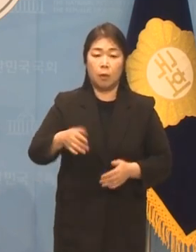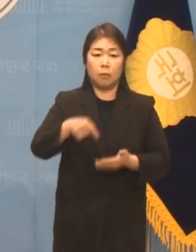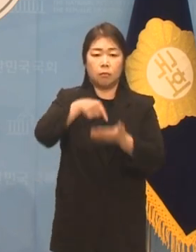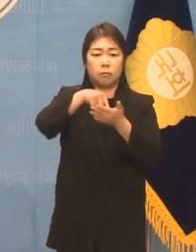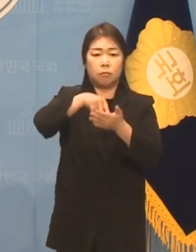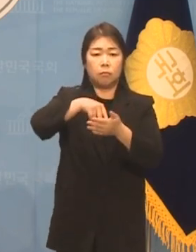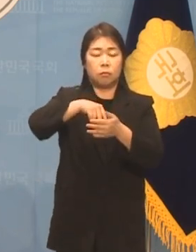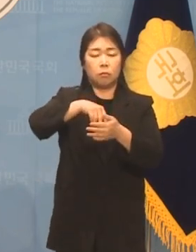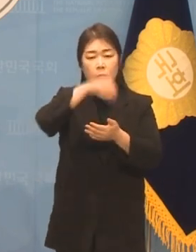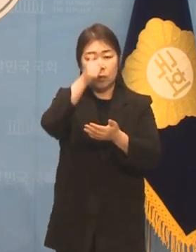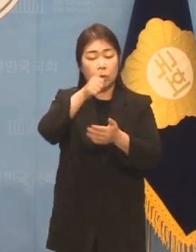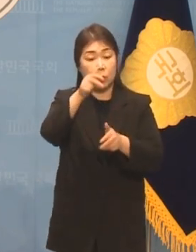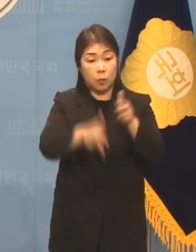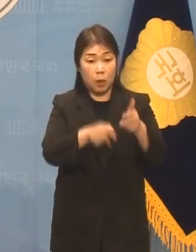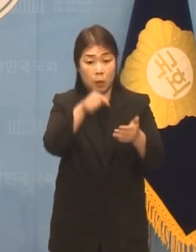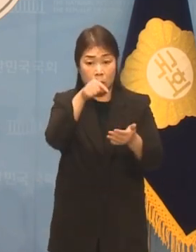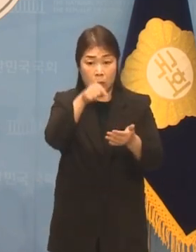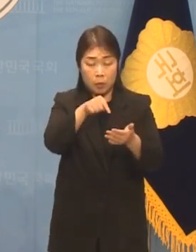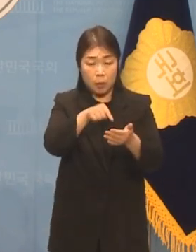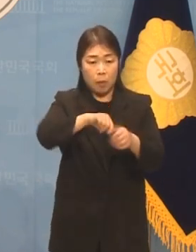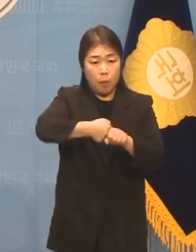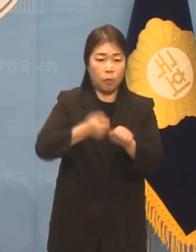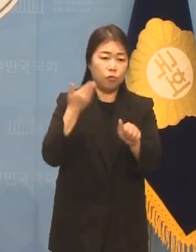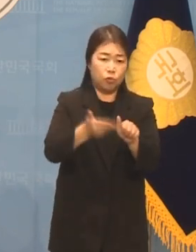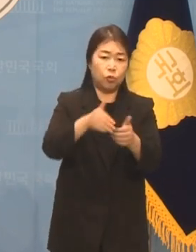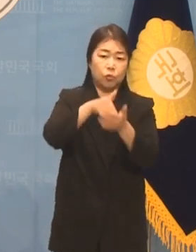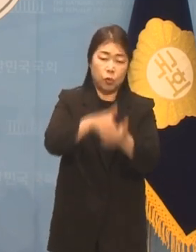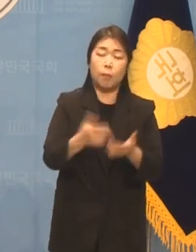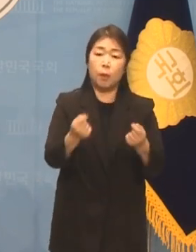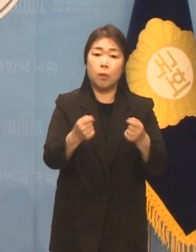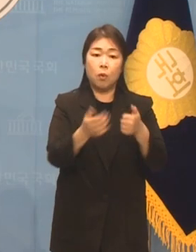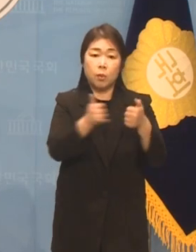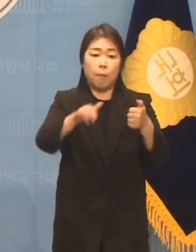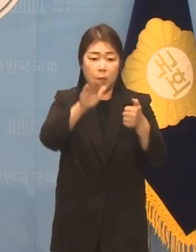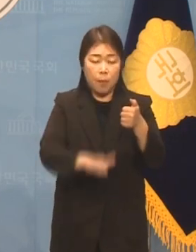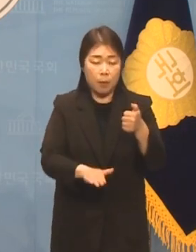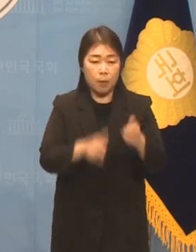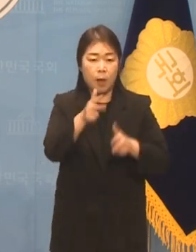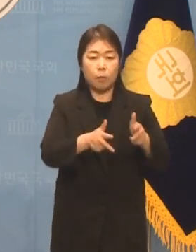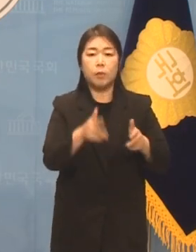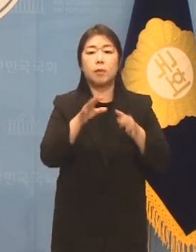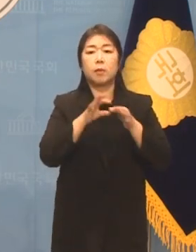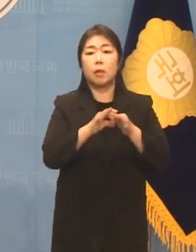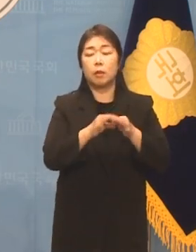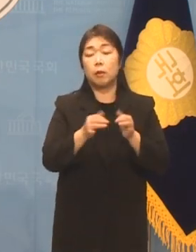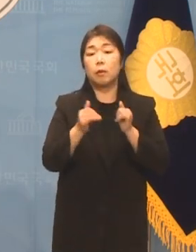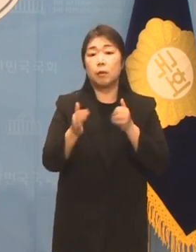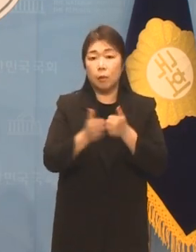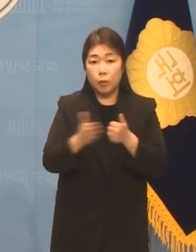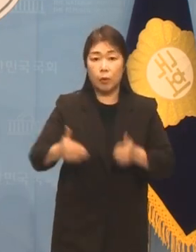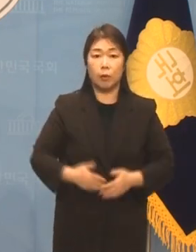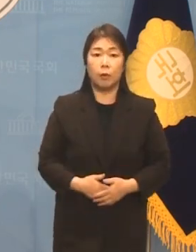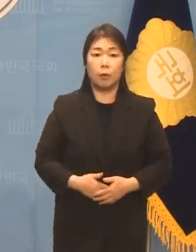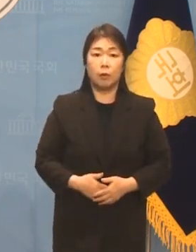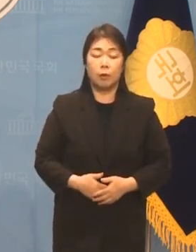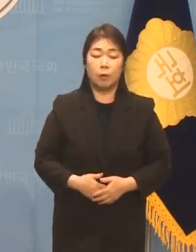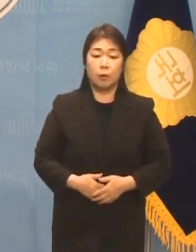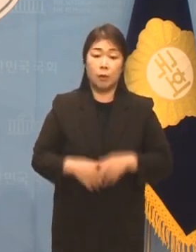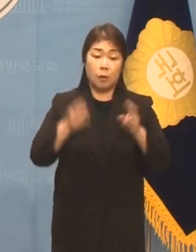건 하청업체의 처벌이 아니라 원청인 현대제철에 대한 책임을 제대로 묻는 것입니다.